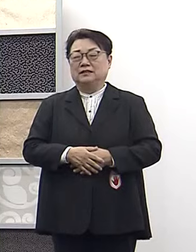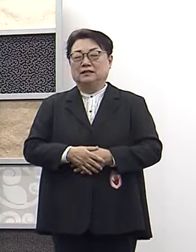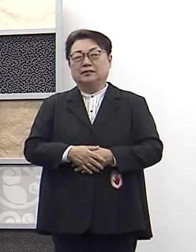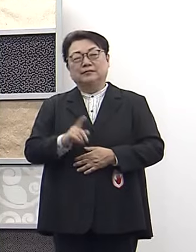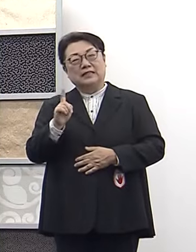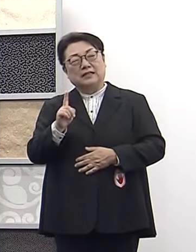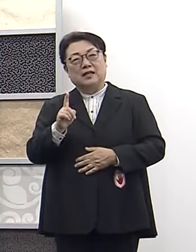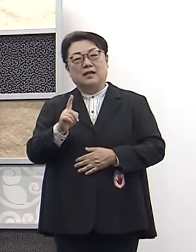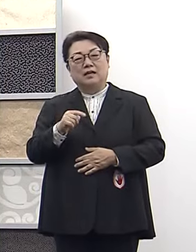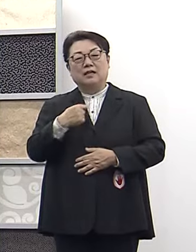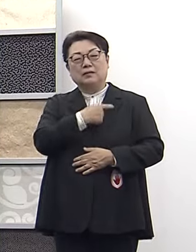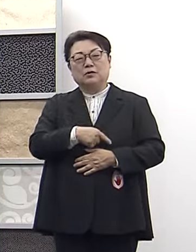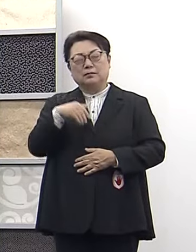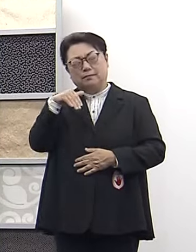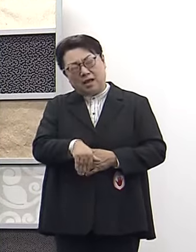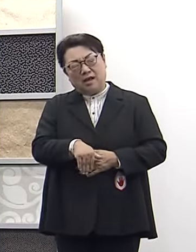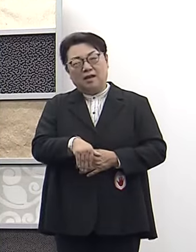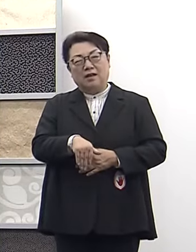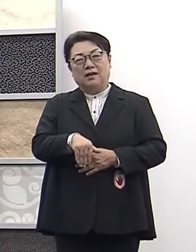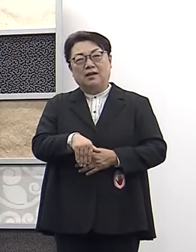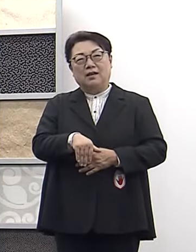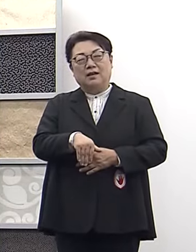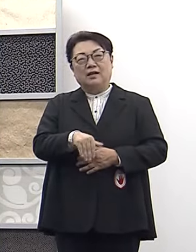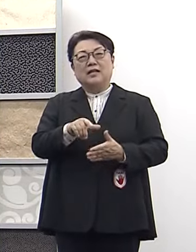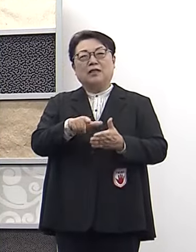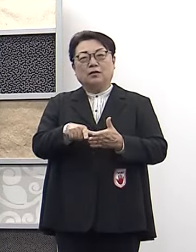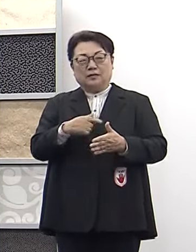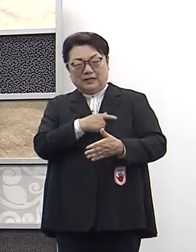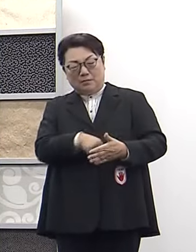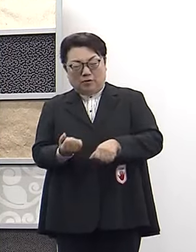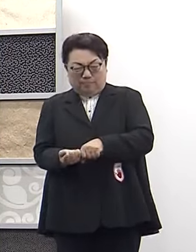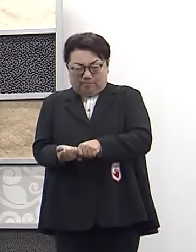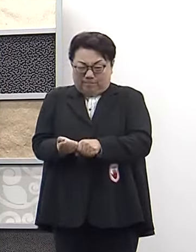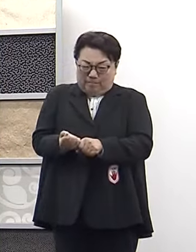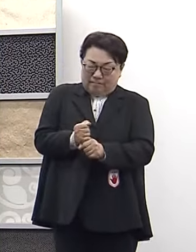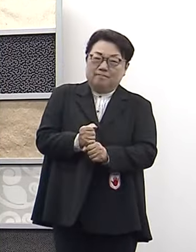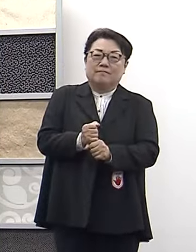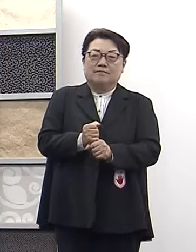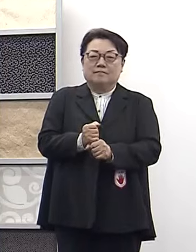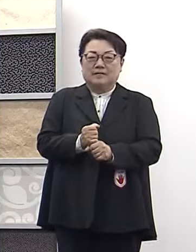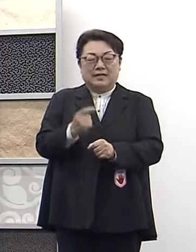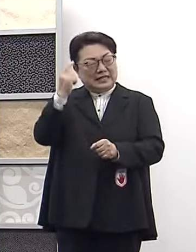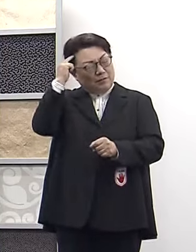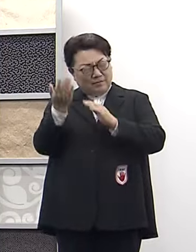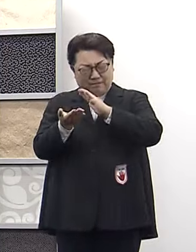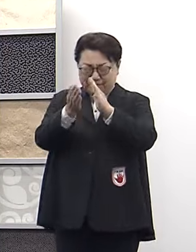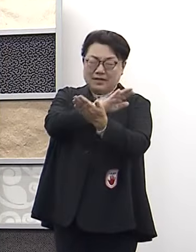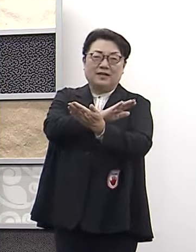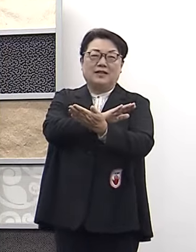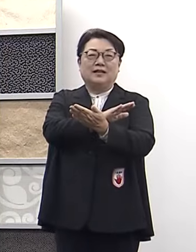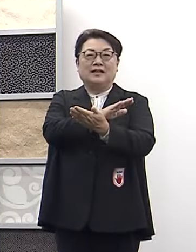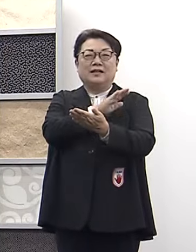こう折れそうになったときにはこうやっぱり安全弁をこう抜けるような、そういうその